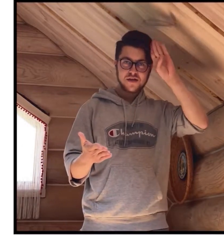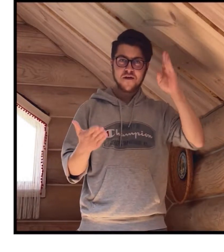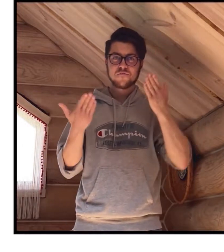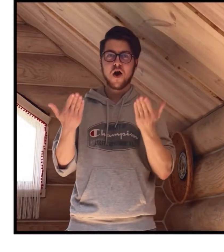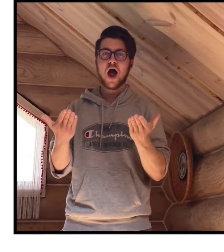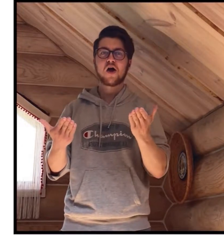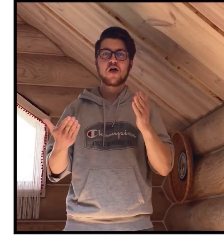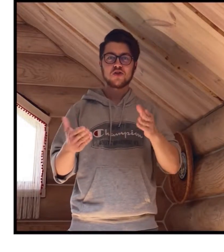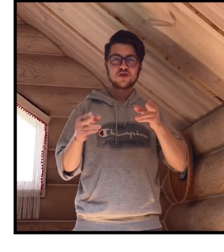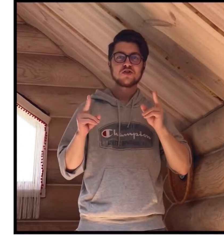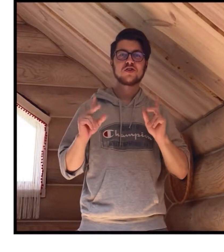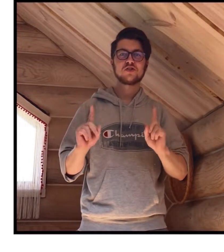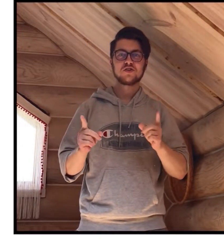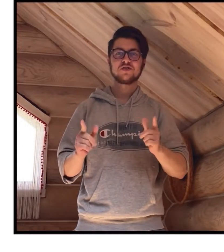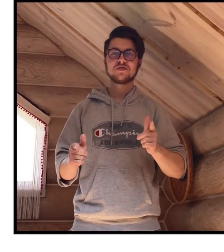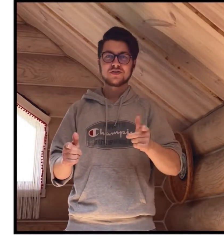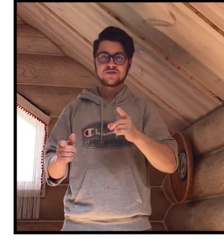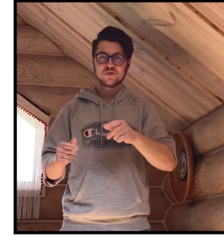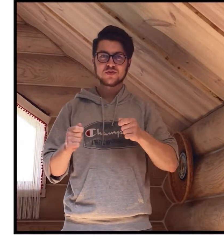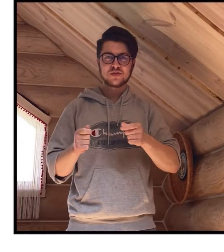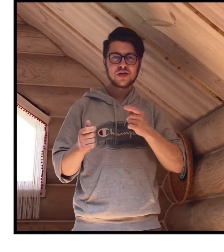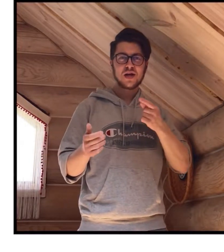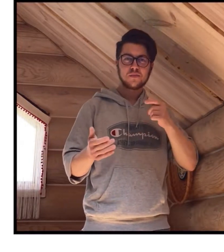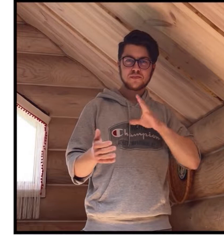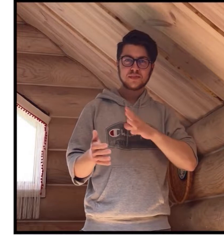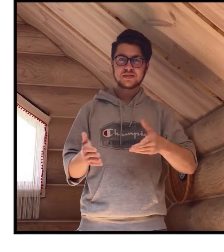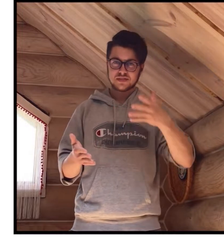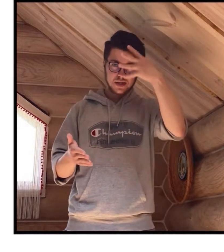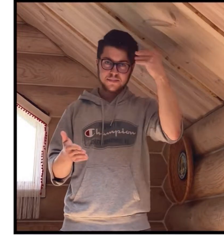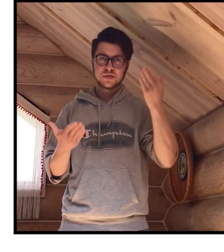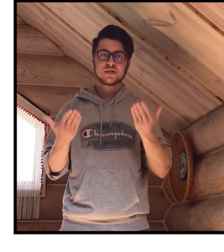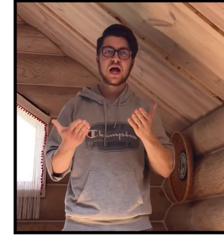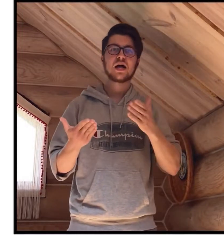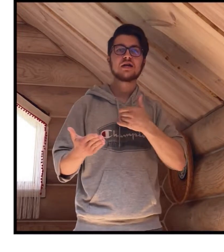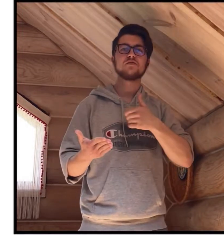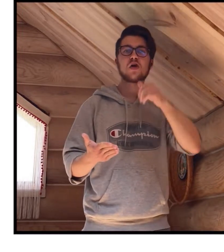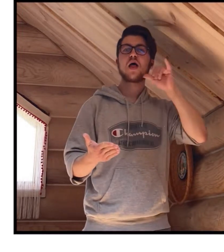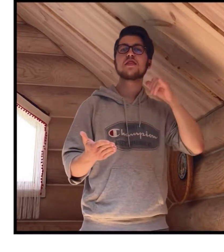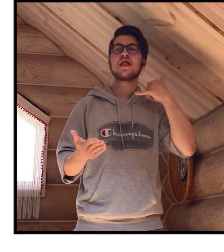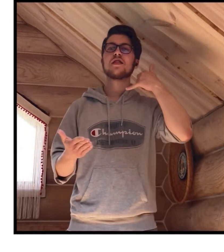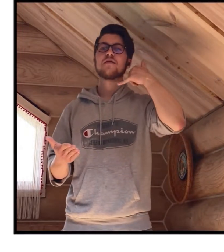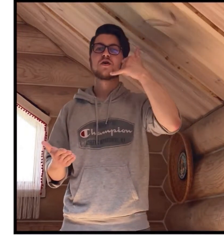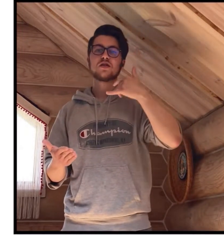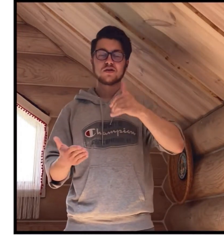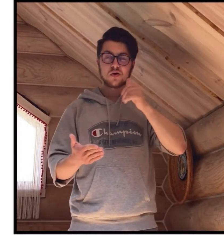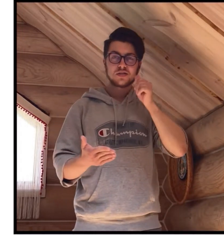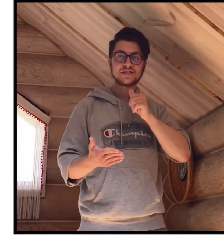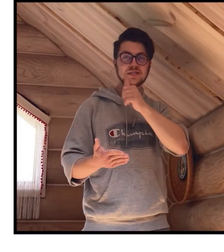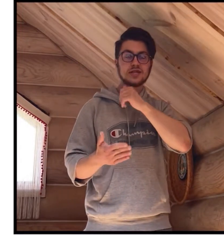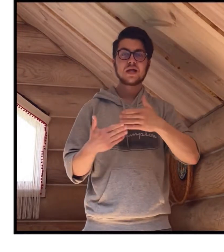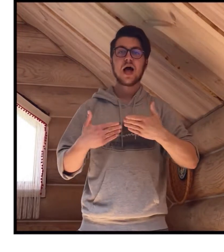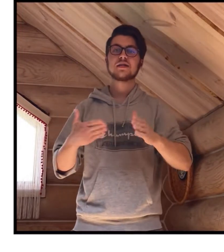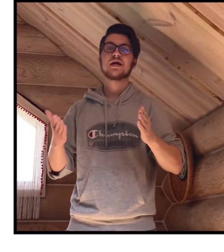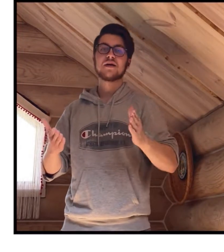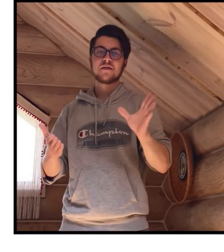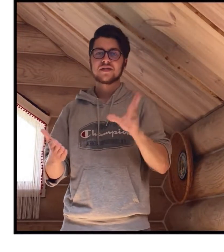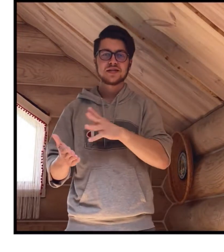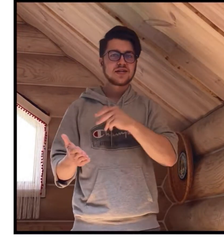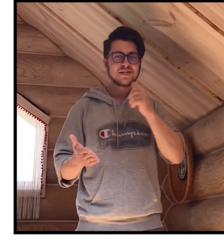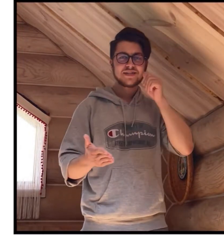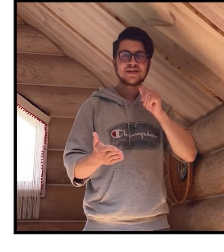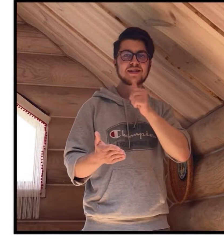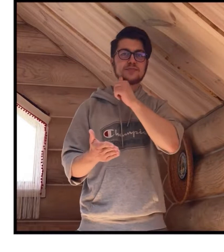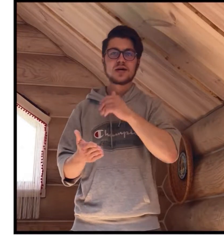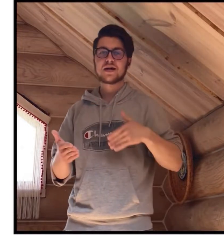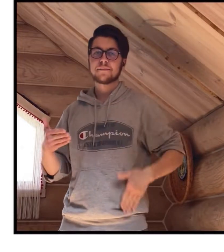ждет, ожидаю его. Конечно, дергаюсь немного, может быть, и забыл. Хотя вчера по телефону он секреты